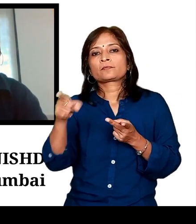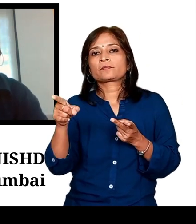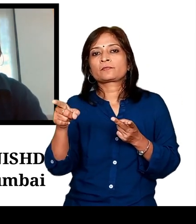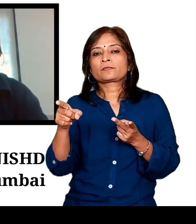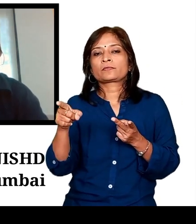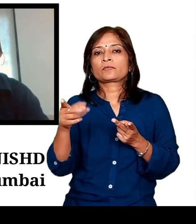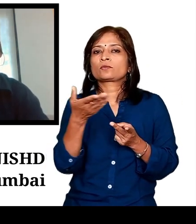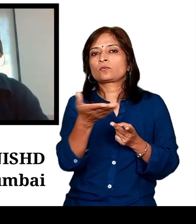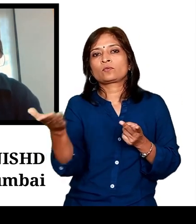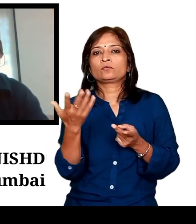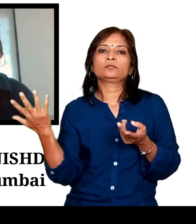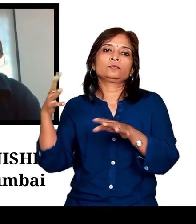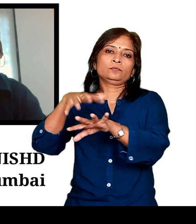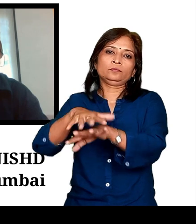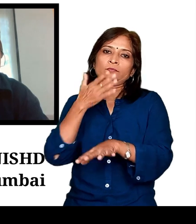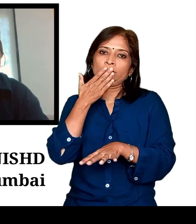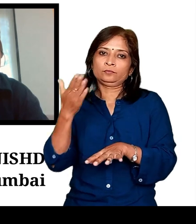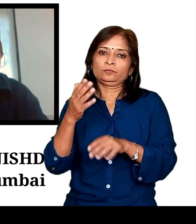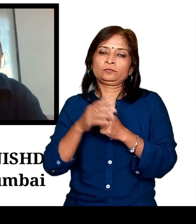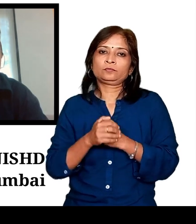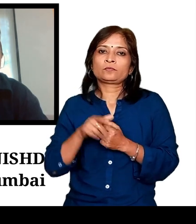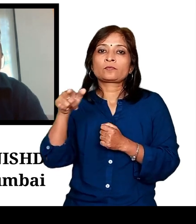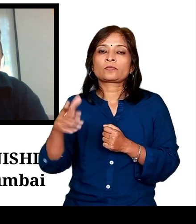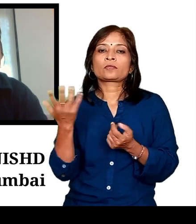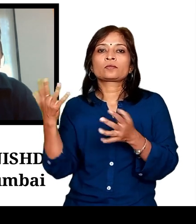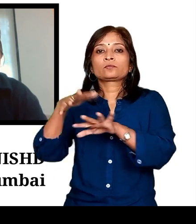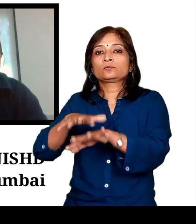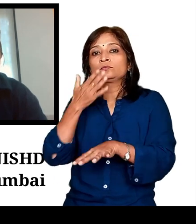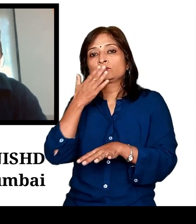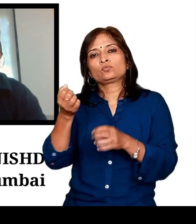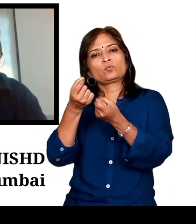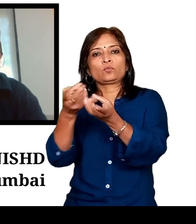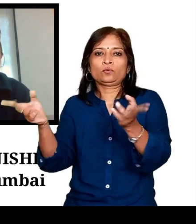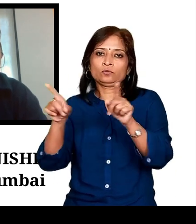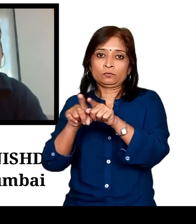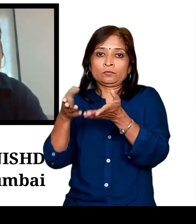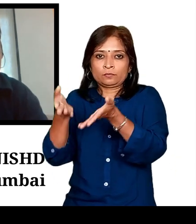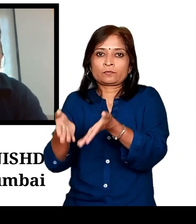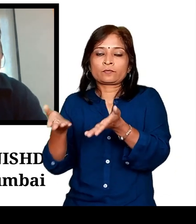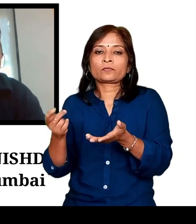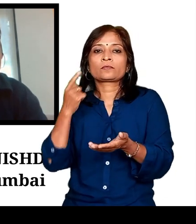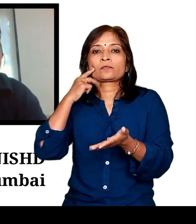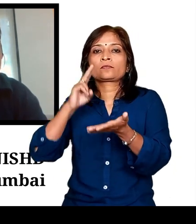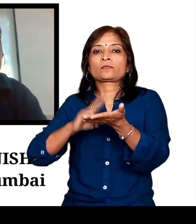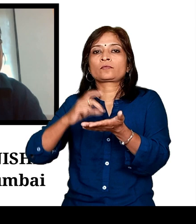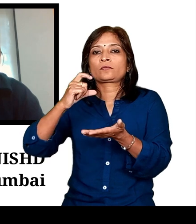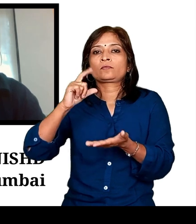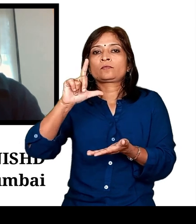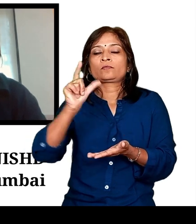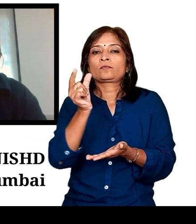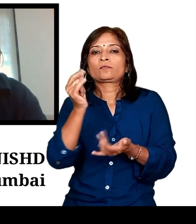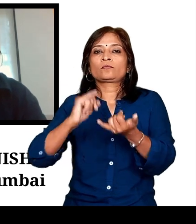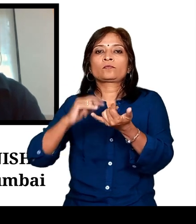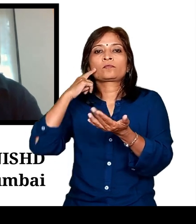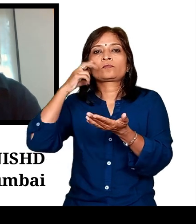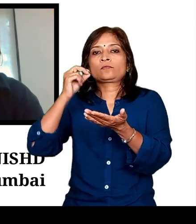है कि इंक्लूसिव स्कूल। इंक्लूसिव स्कूल आजकल बहुत सारे ट्रेंड चल रहे हैं इंक्लूजन के, तो हर एक व्यक्ति